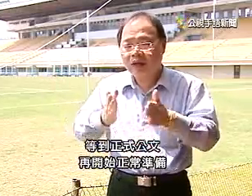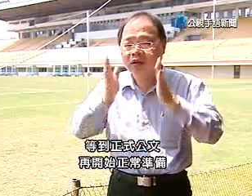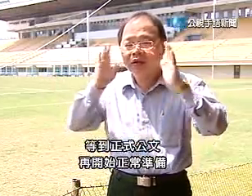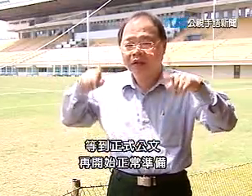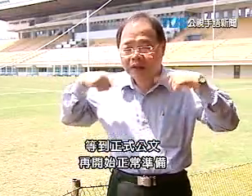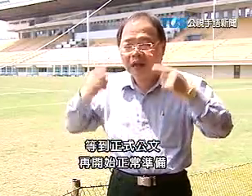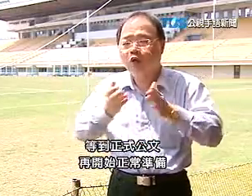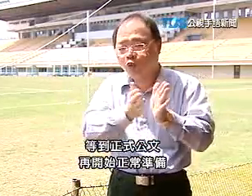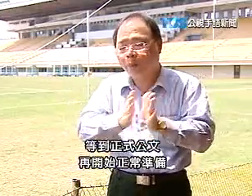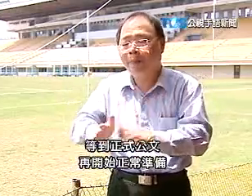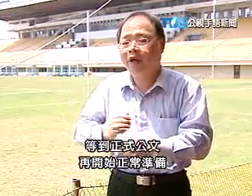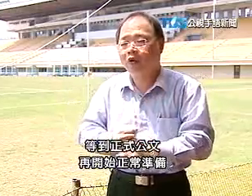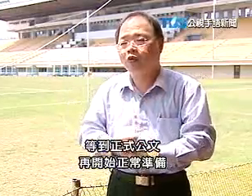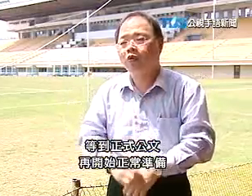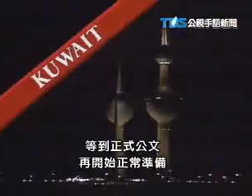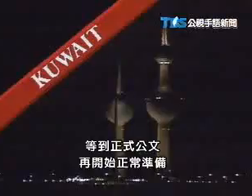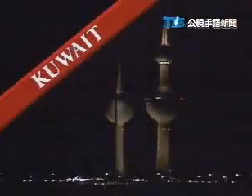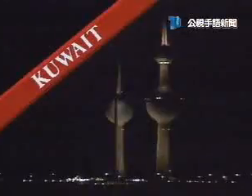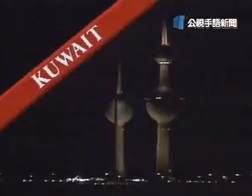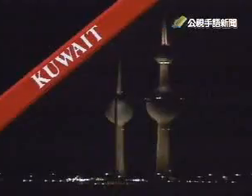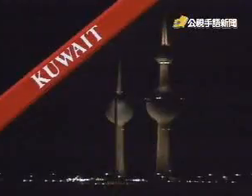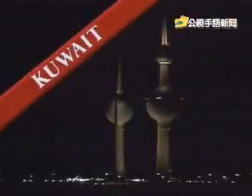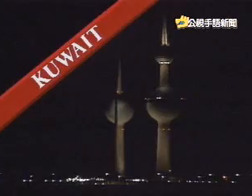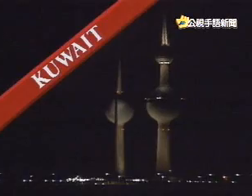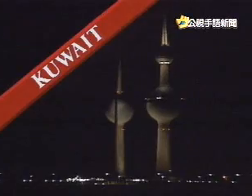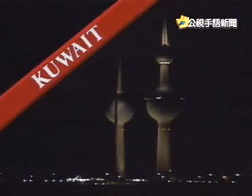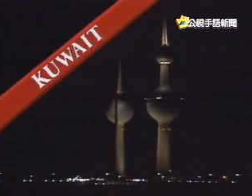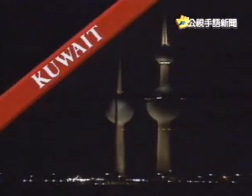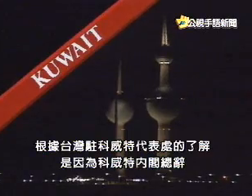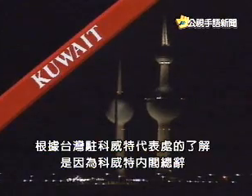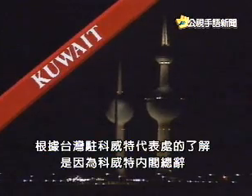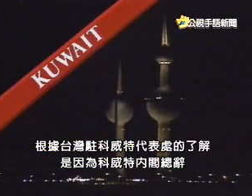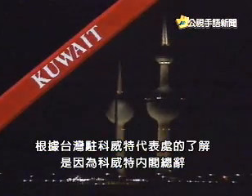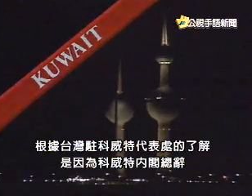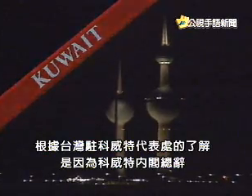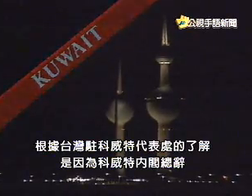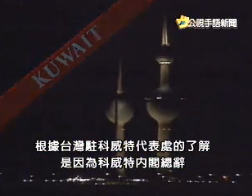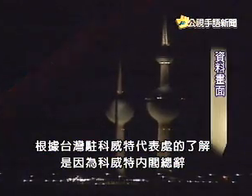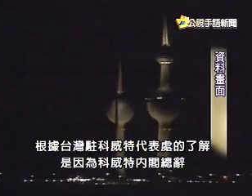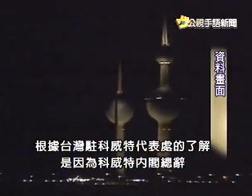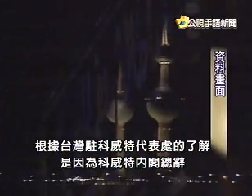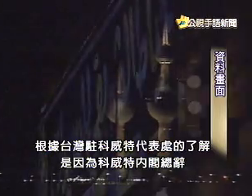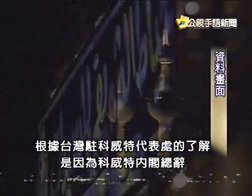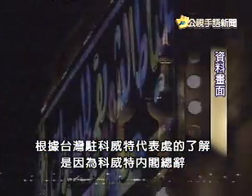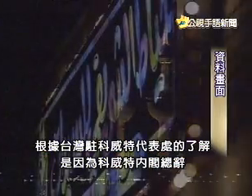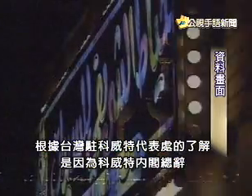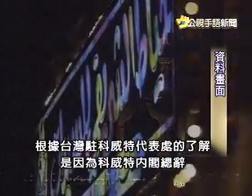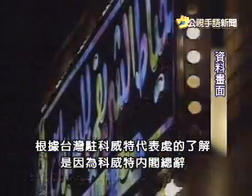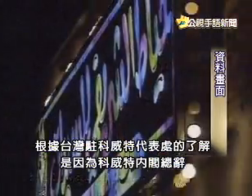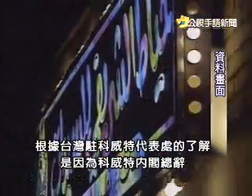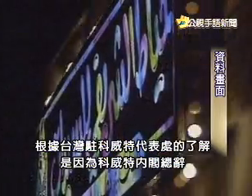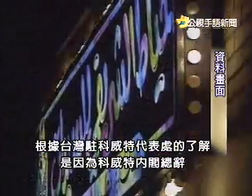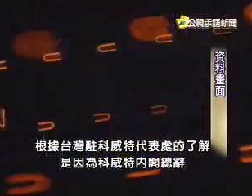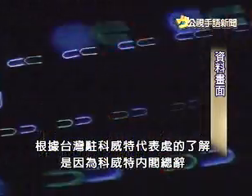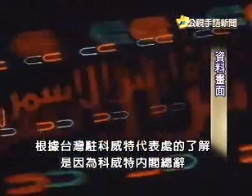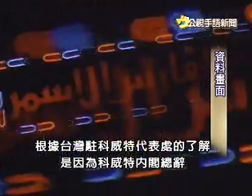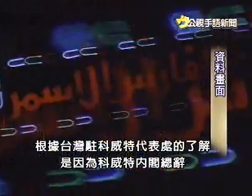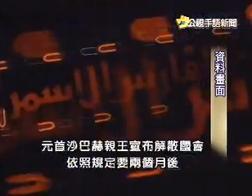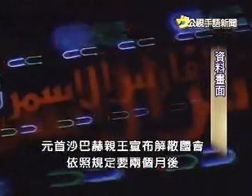文再开始正常准备。 根据台湾驻科威特代表处的了解，是因为科威特内阁总辞，元首